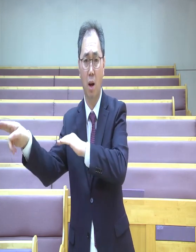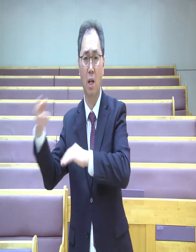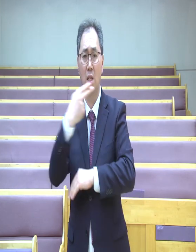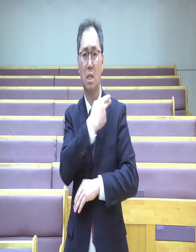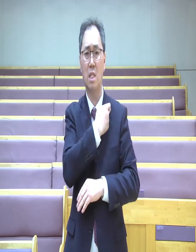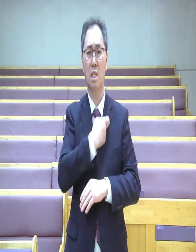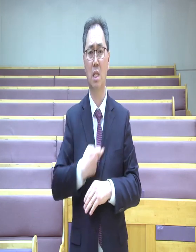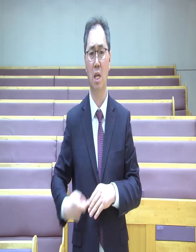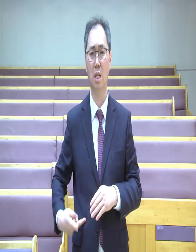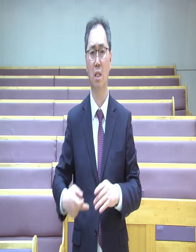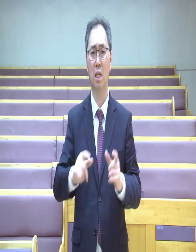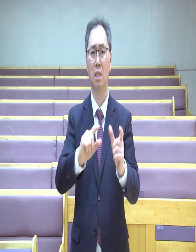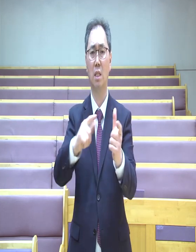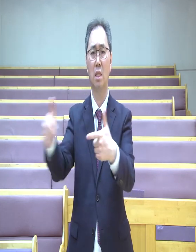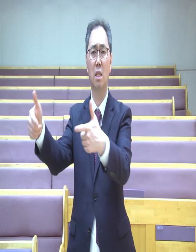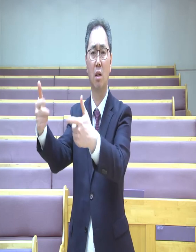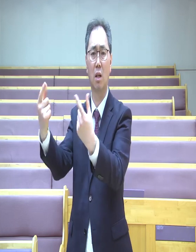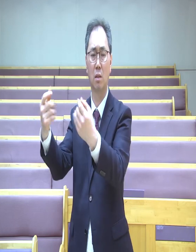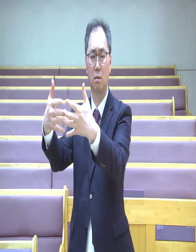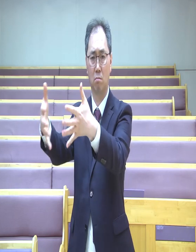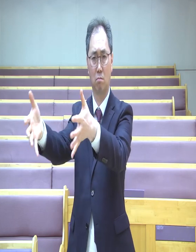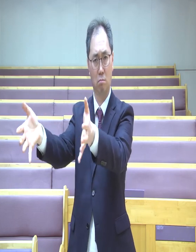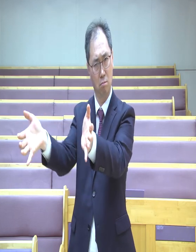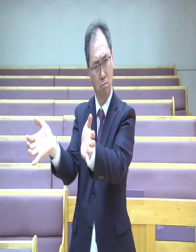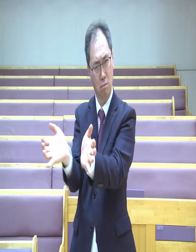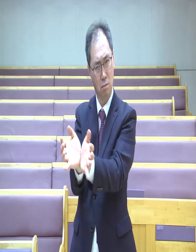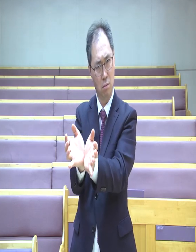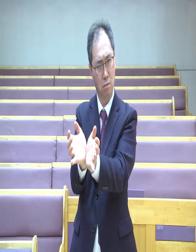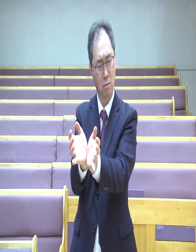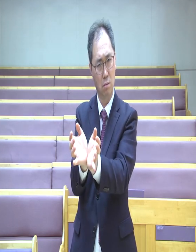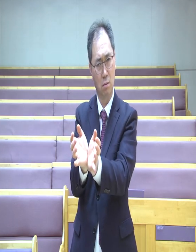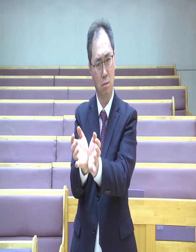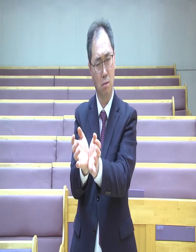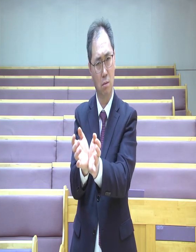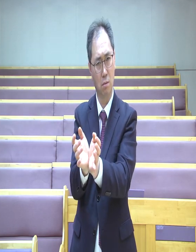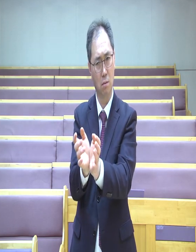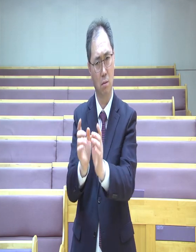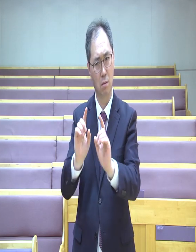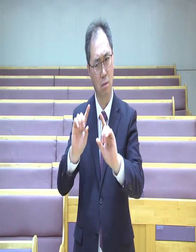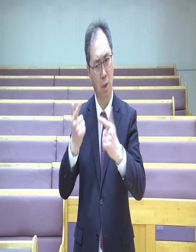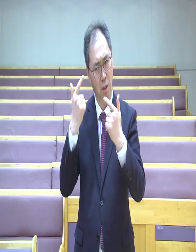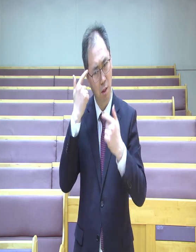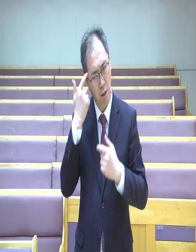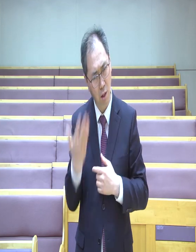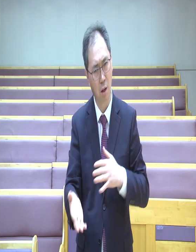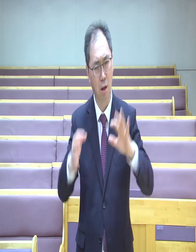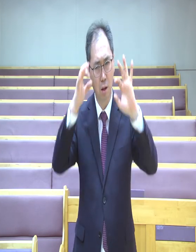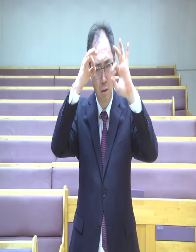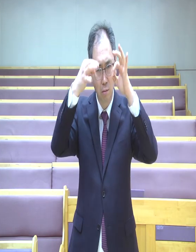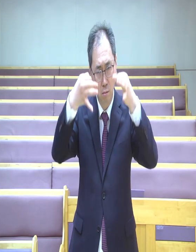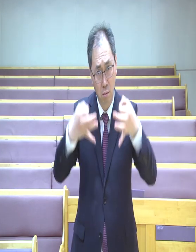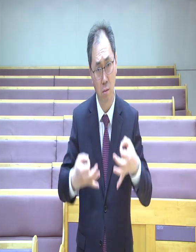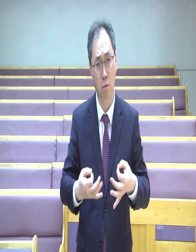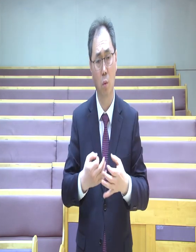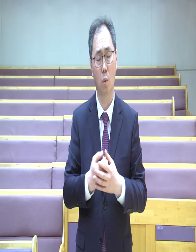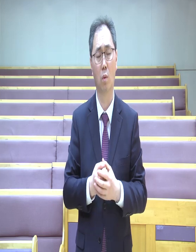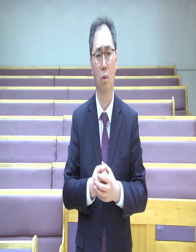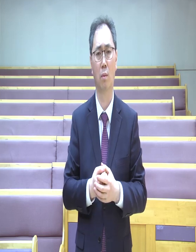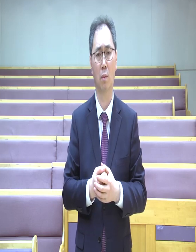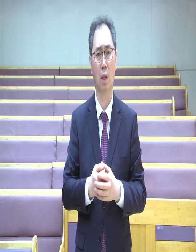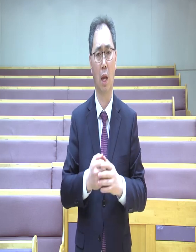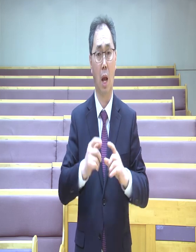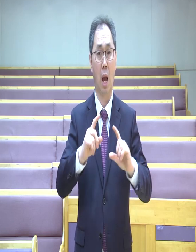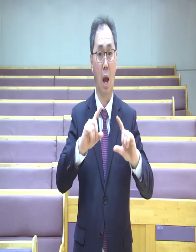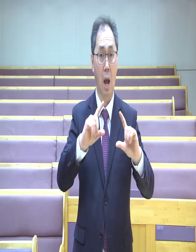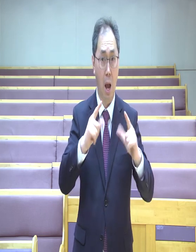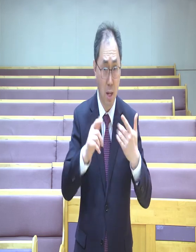그저 숨죽여서 십자가를 지켜보는 10명의 제자의 모습은 아닙니까?